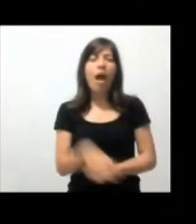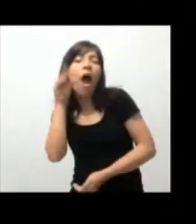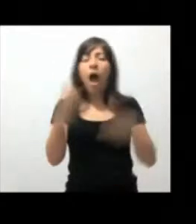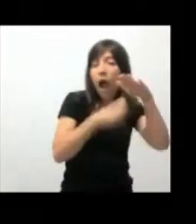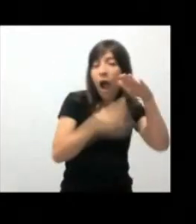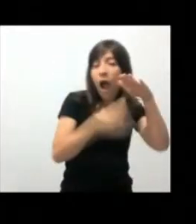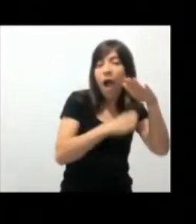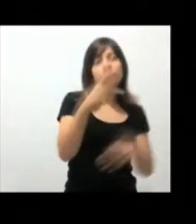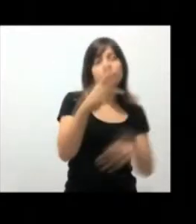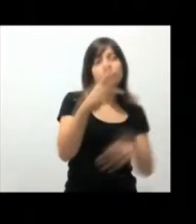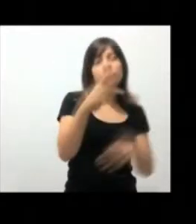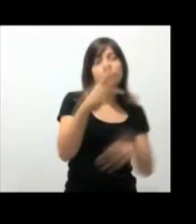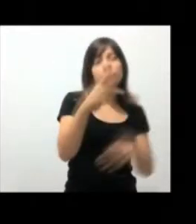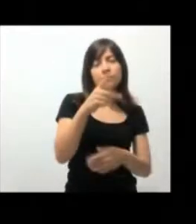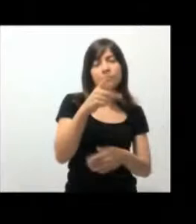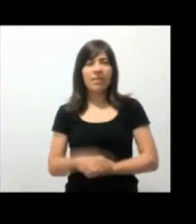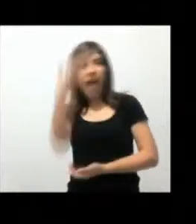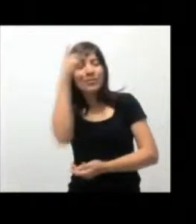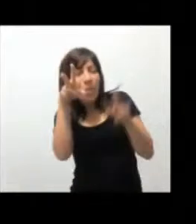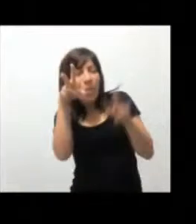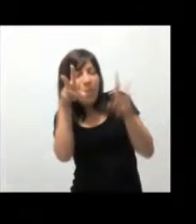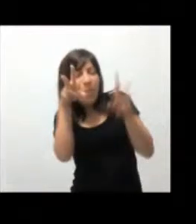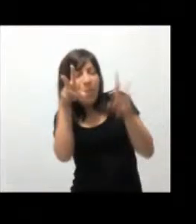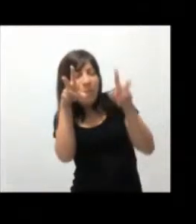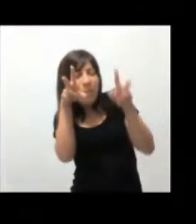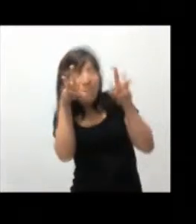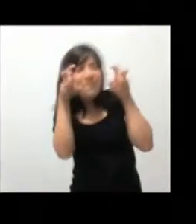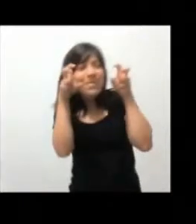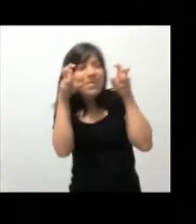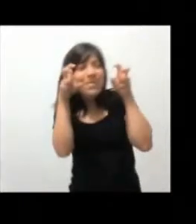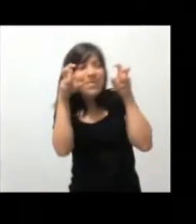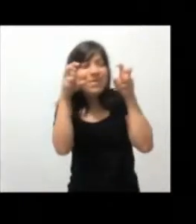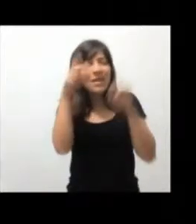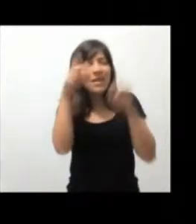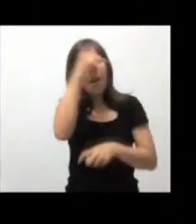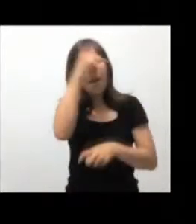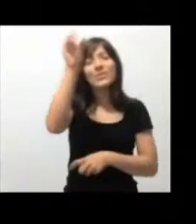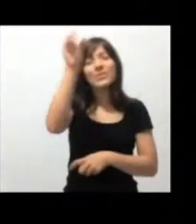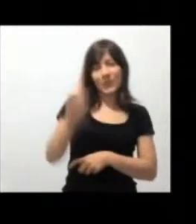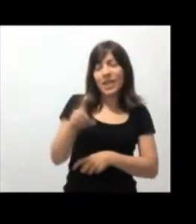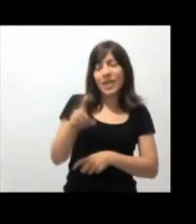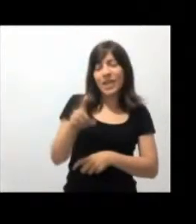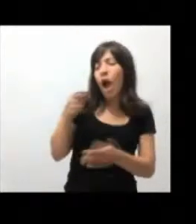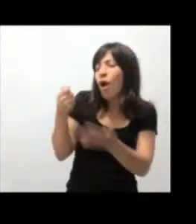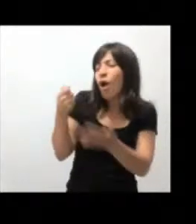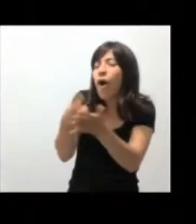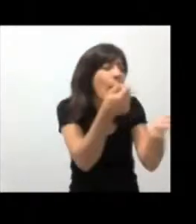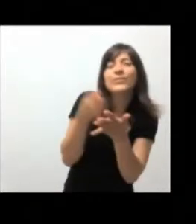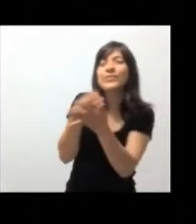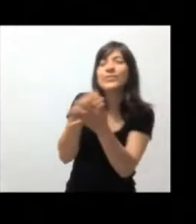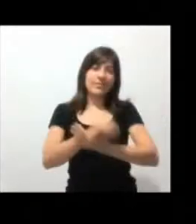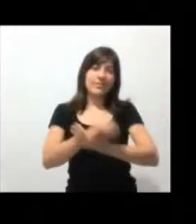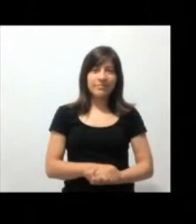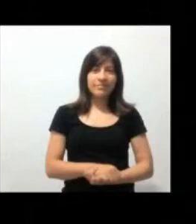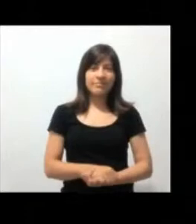seus estabelecimentos. Elas não nos enxergam como cidadãos de seu